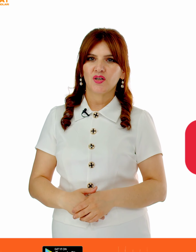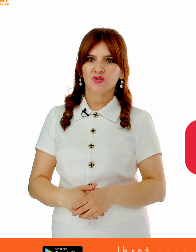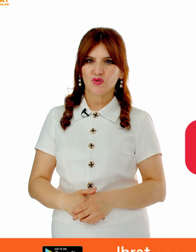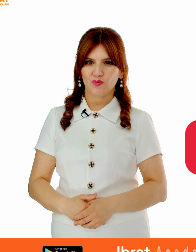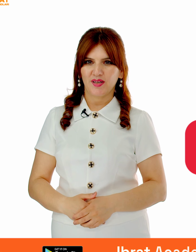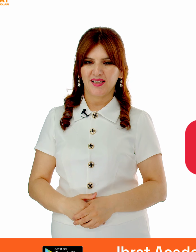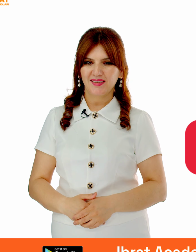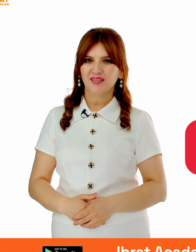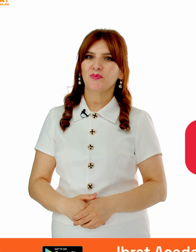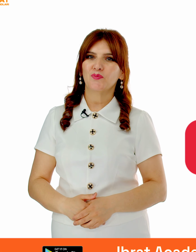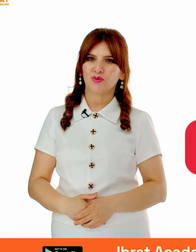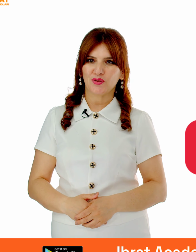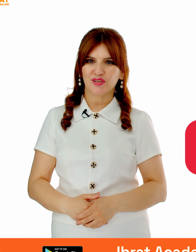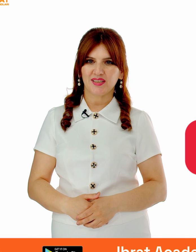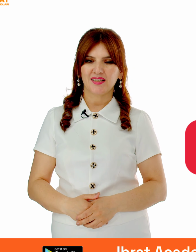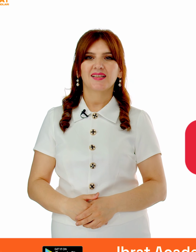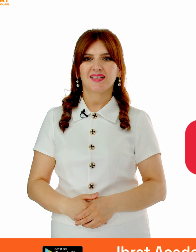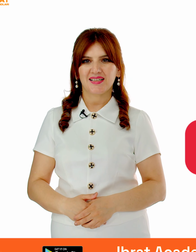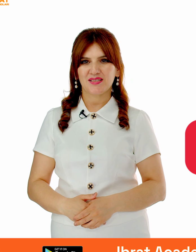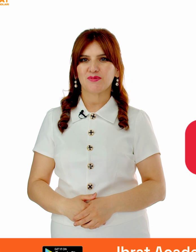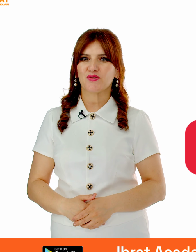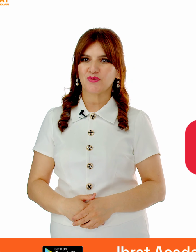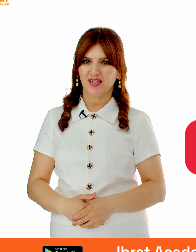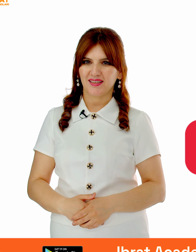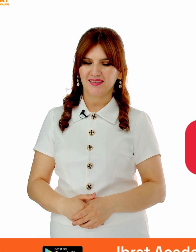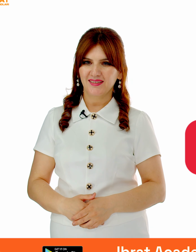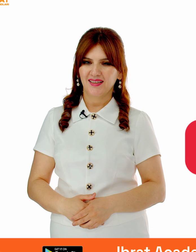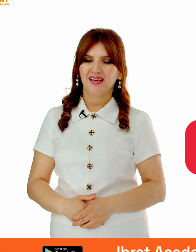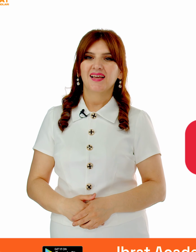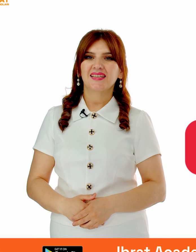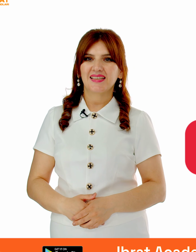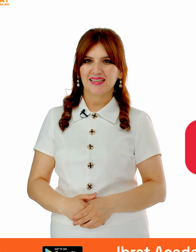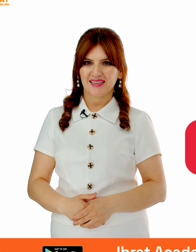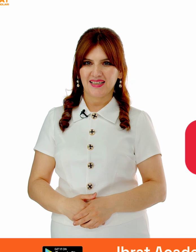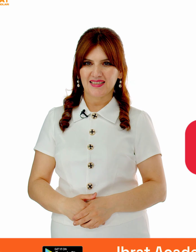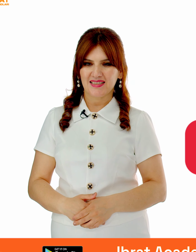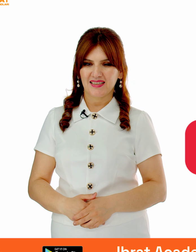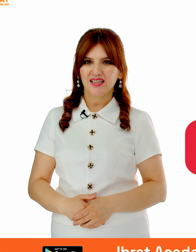Shu bilan bugungi darsimiz tugadi. Keyingi darsda